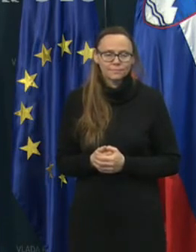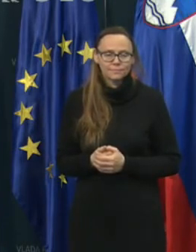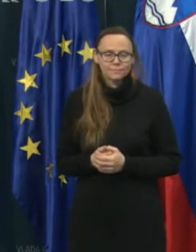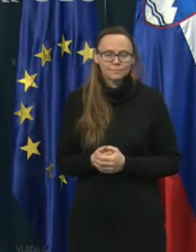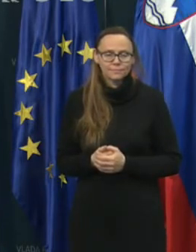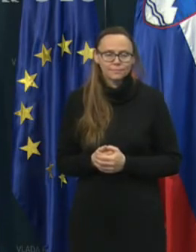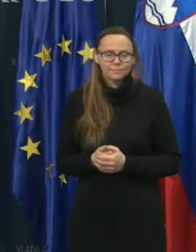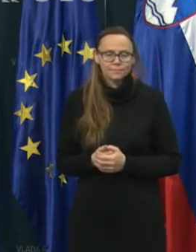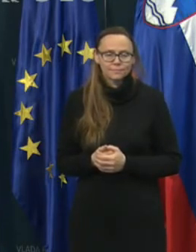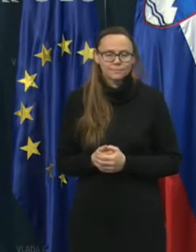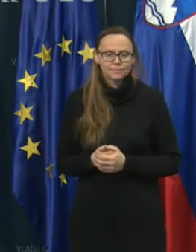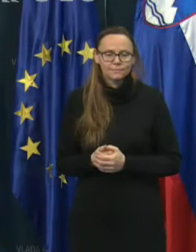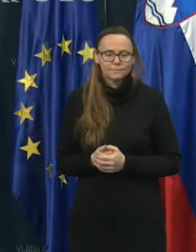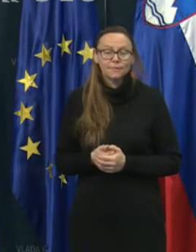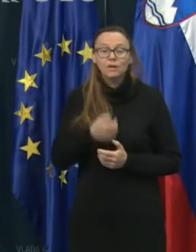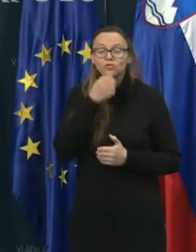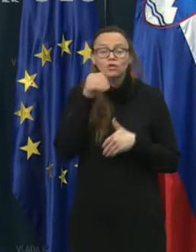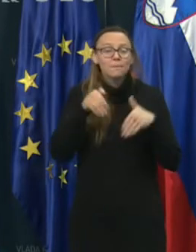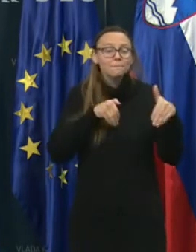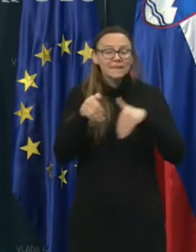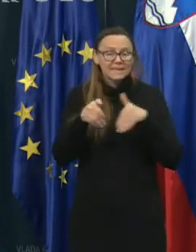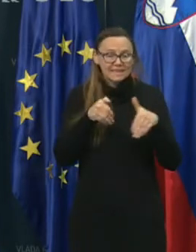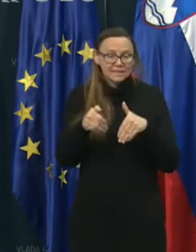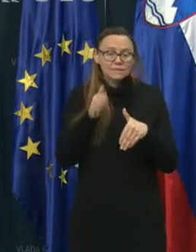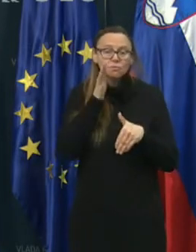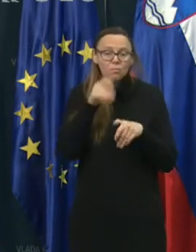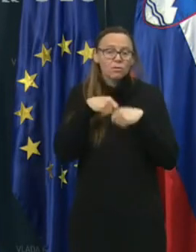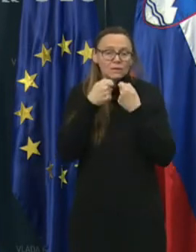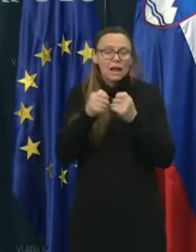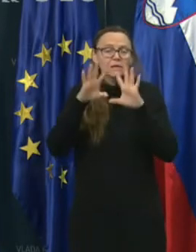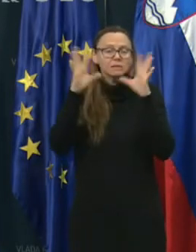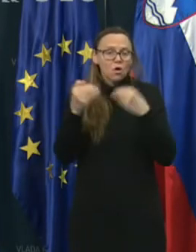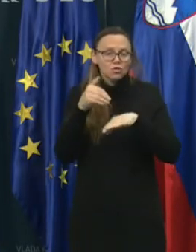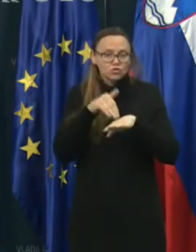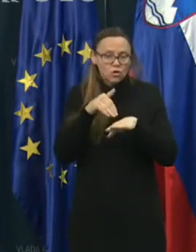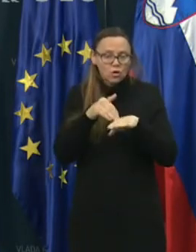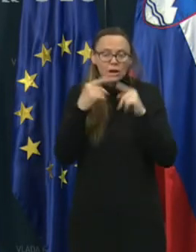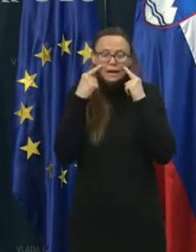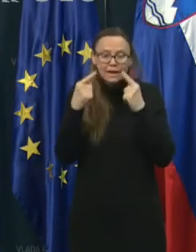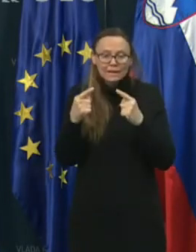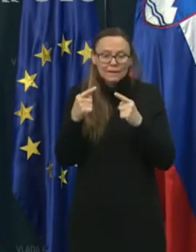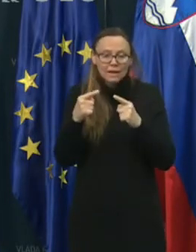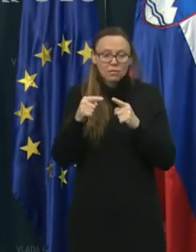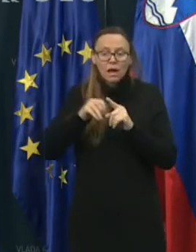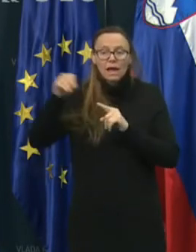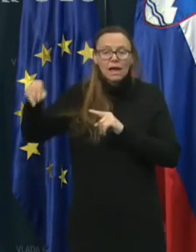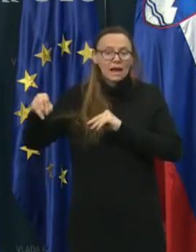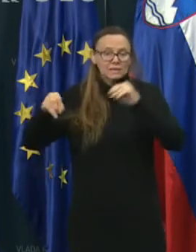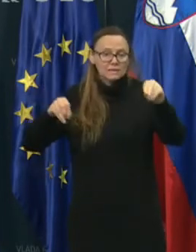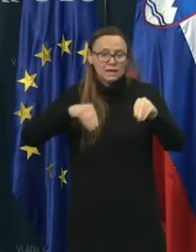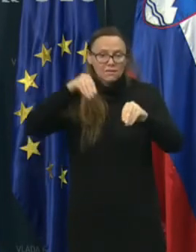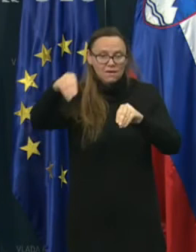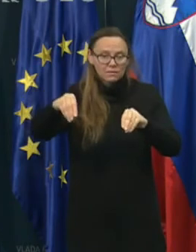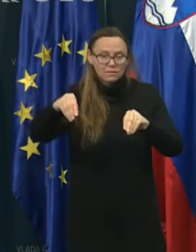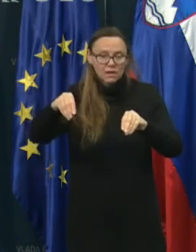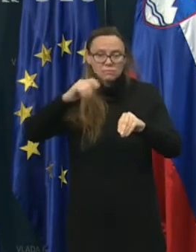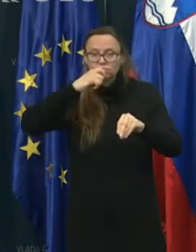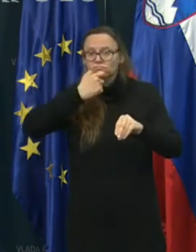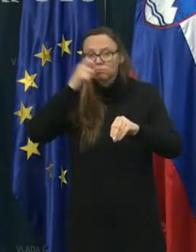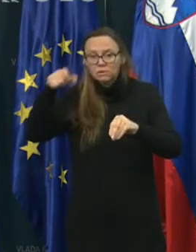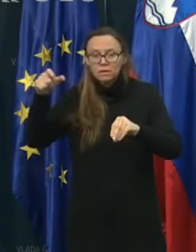Če ministrstvo namerava dati splošno priporočilo glede razseljevanja oskrbovancev na različne